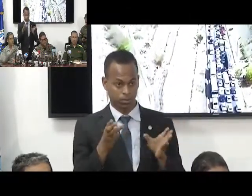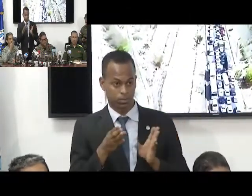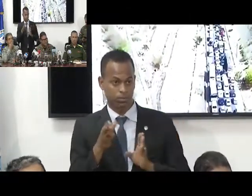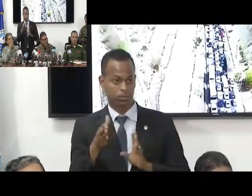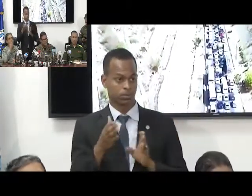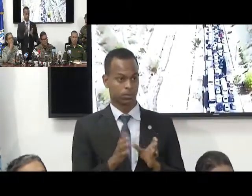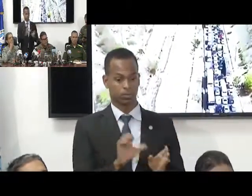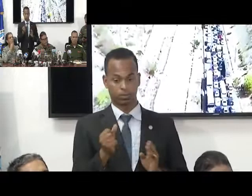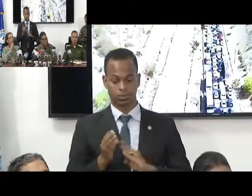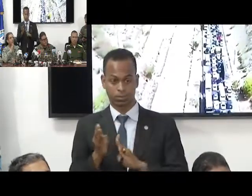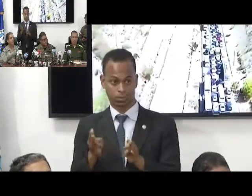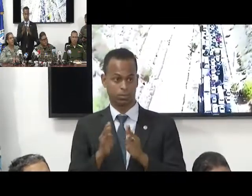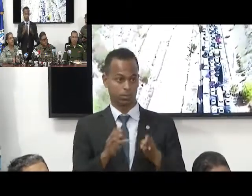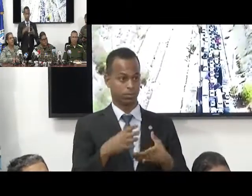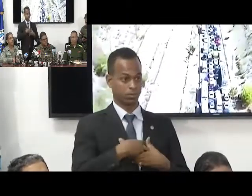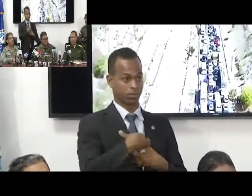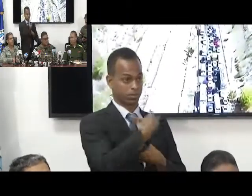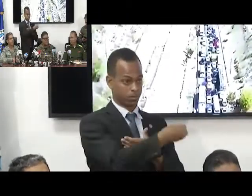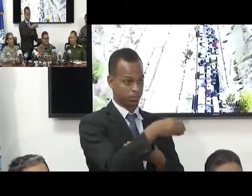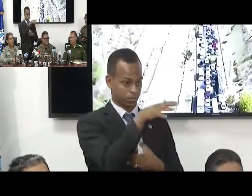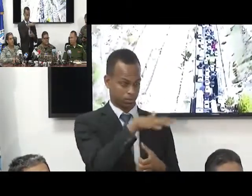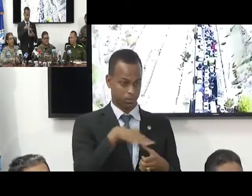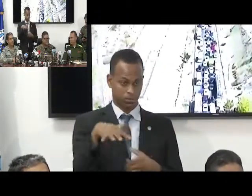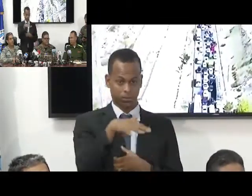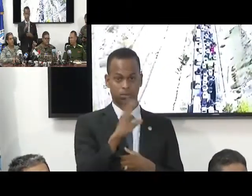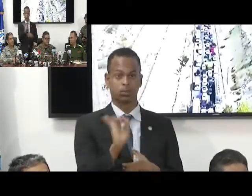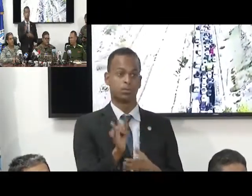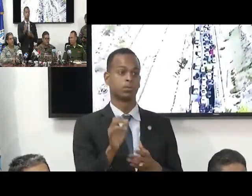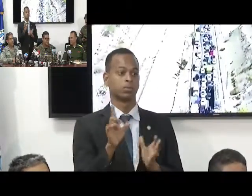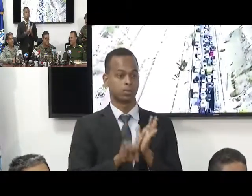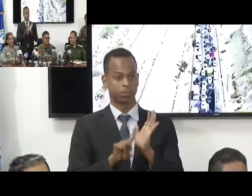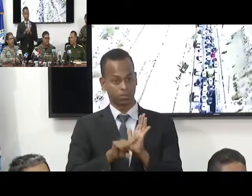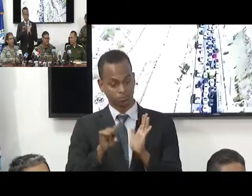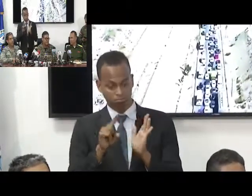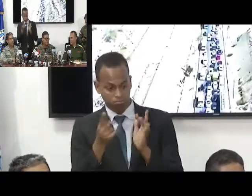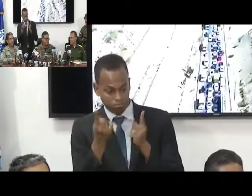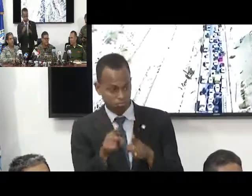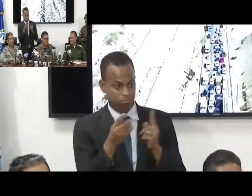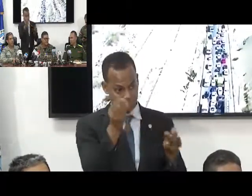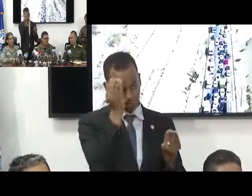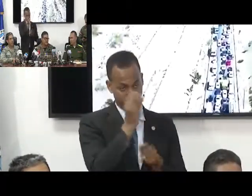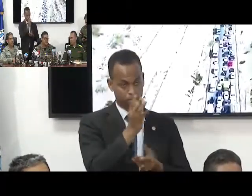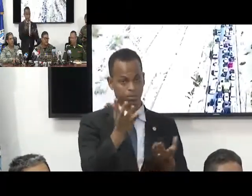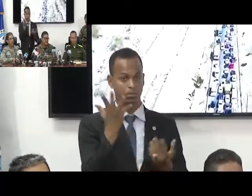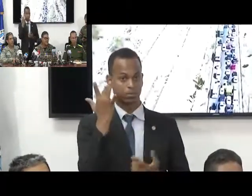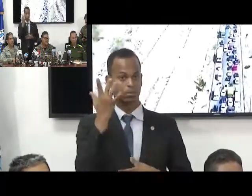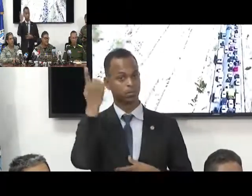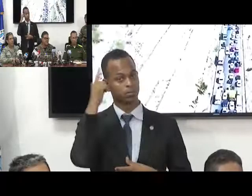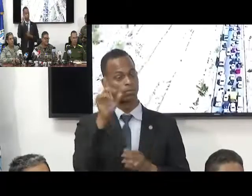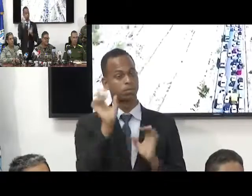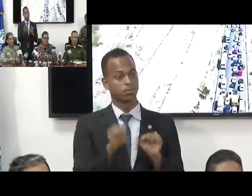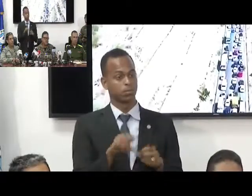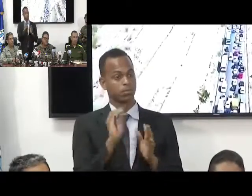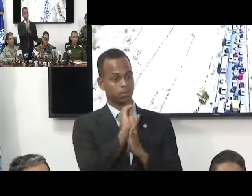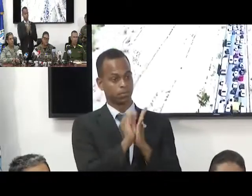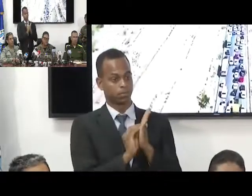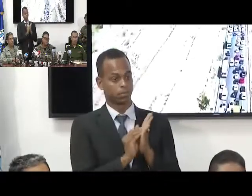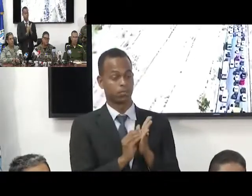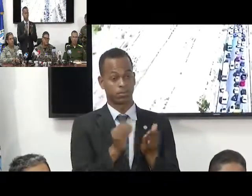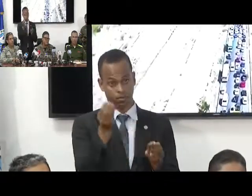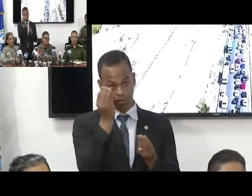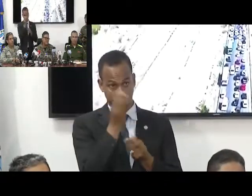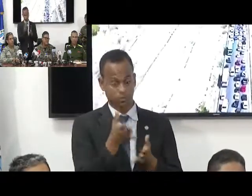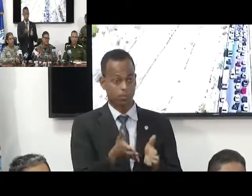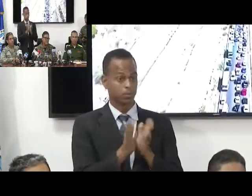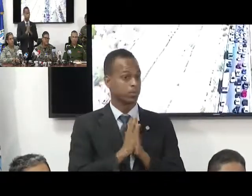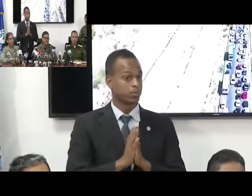vías secundarias. Lo que ocurrió fuera de esas vías, también se lo estamos entregando a ustedes para que lo puedan reseñar. Lo único que le